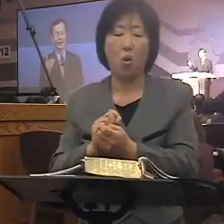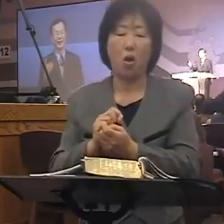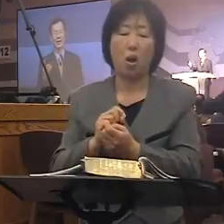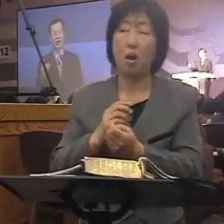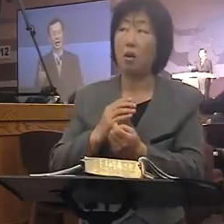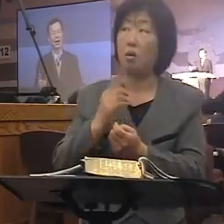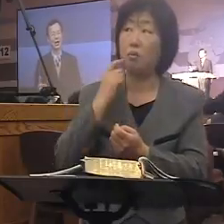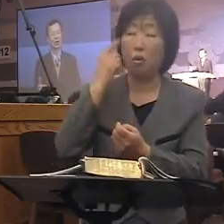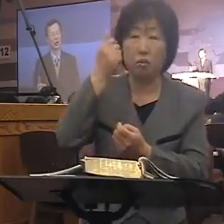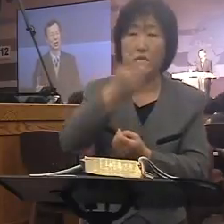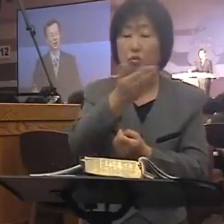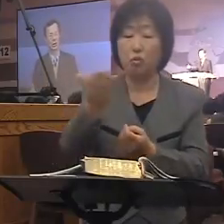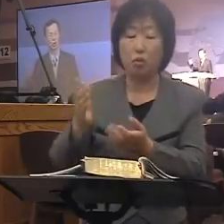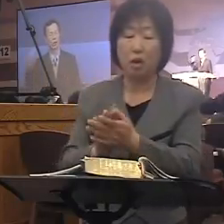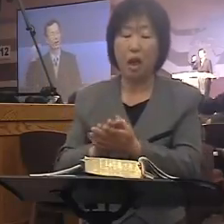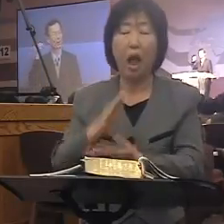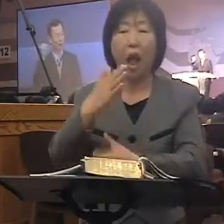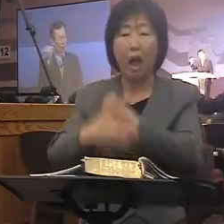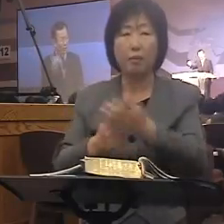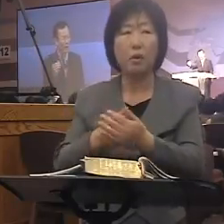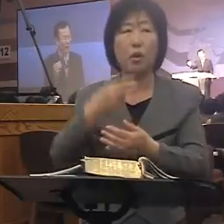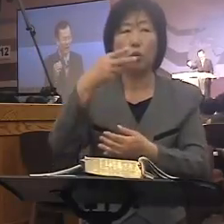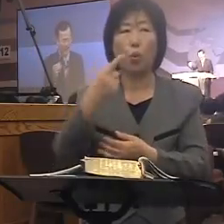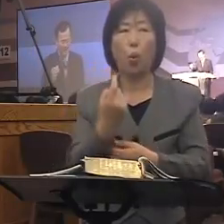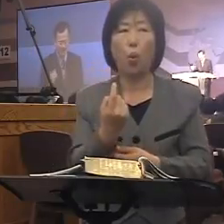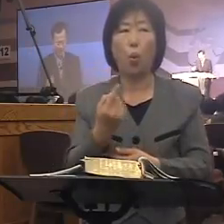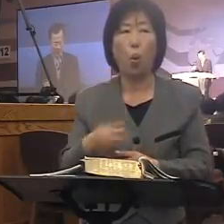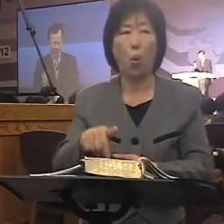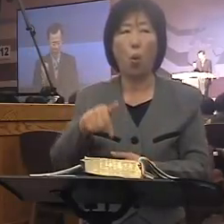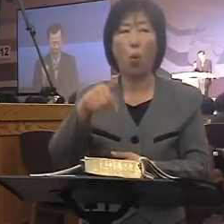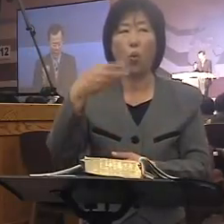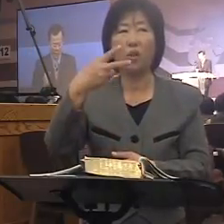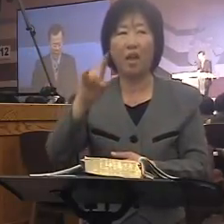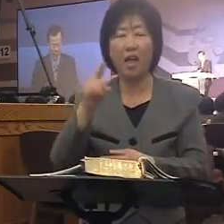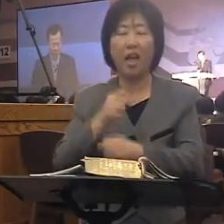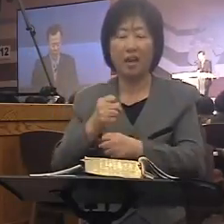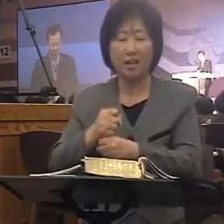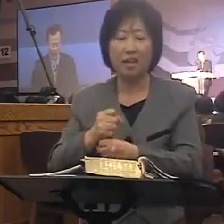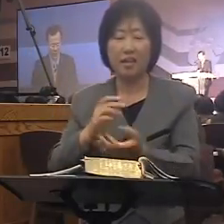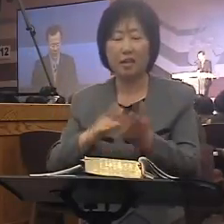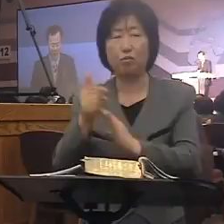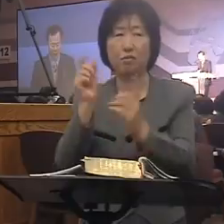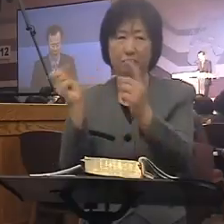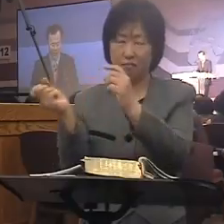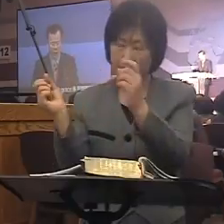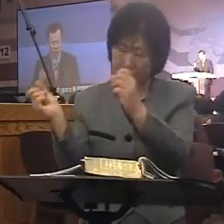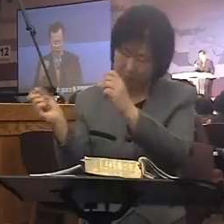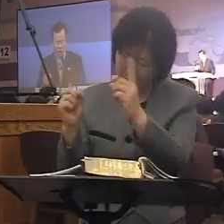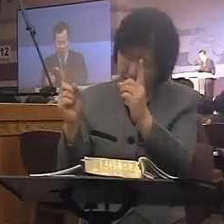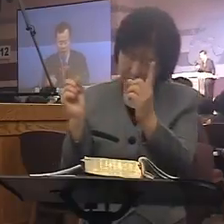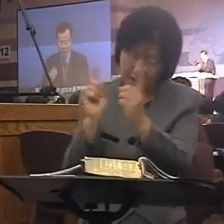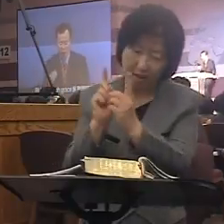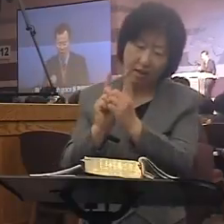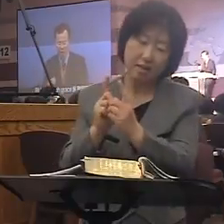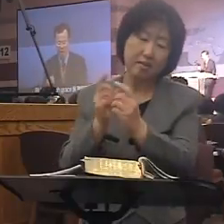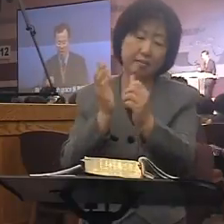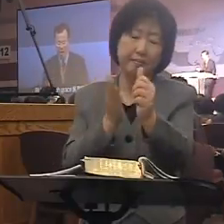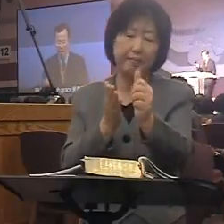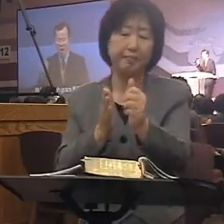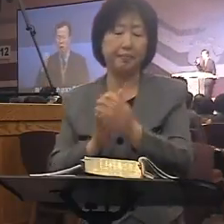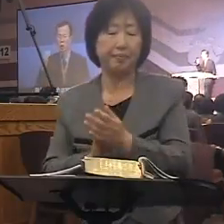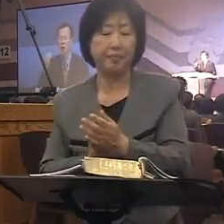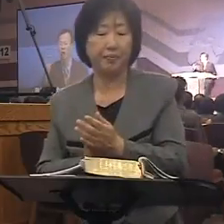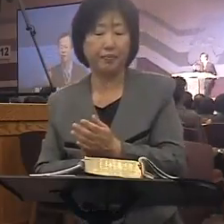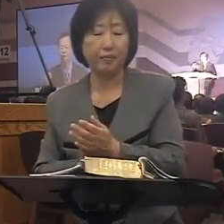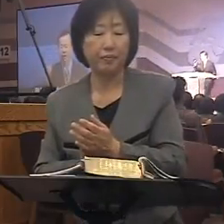독대하는 자리를 사랑할 수 있기를 예수님의 이름으로 축원합니다. 또 한 가지 보고 싶습니다. 찾아오시는 하나님 앞에 우리는